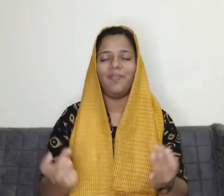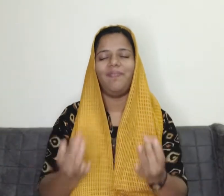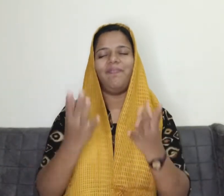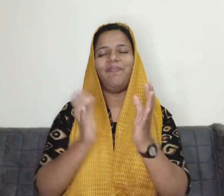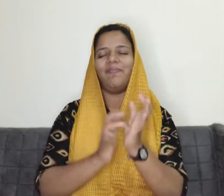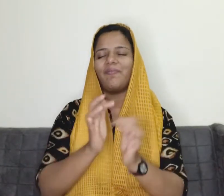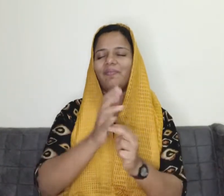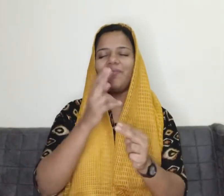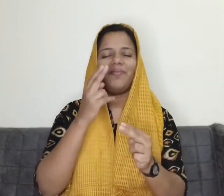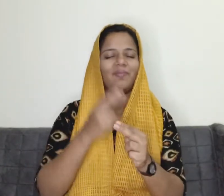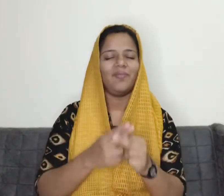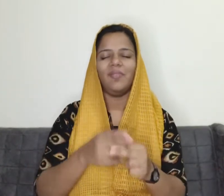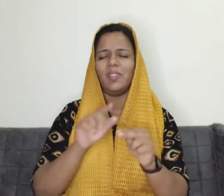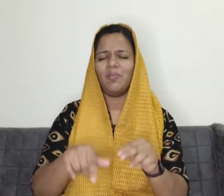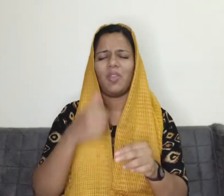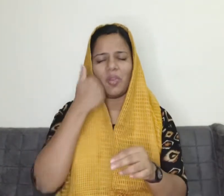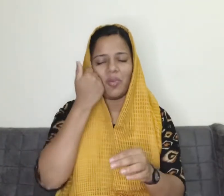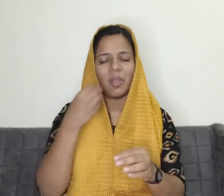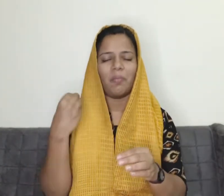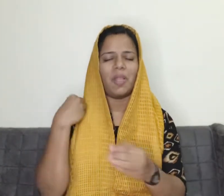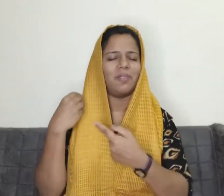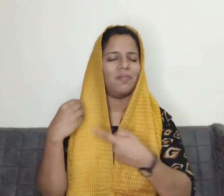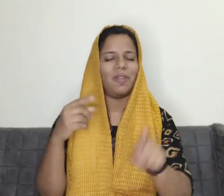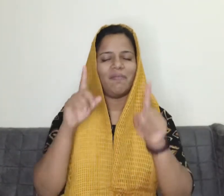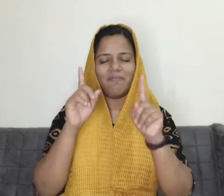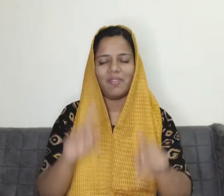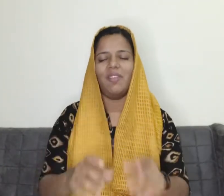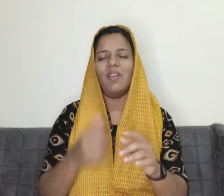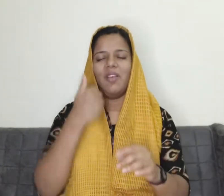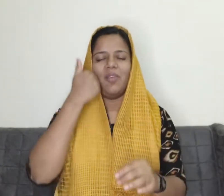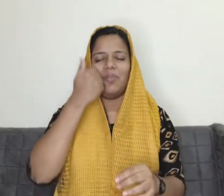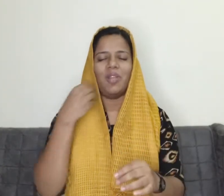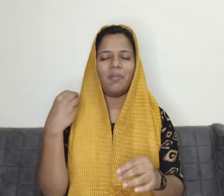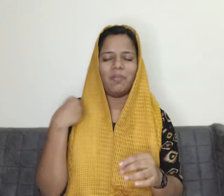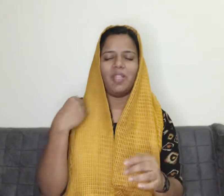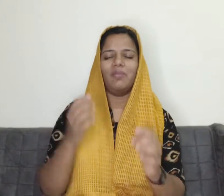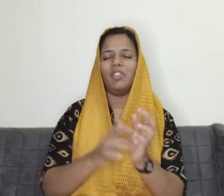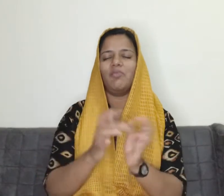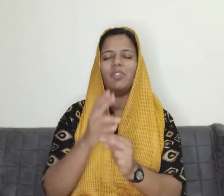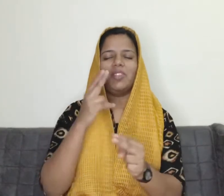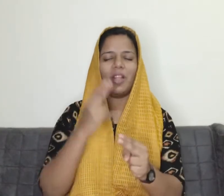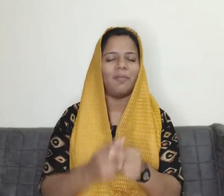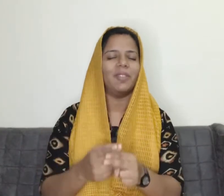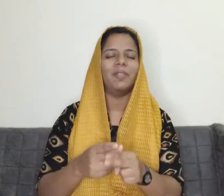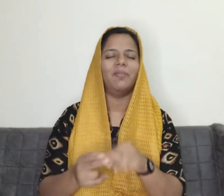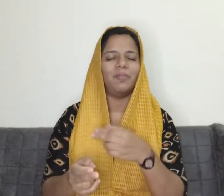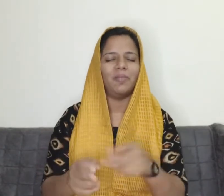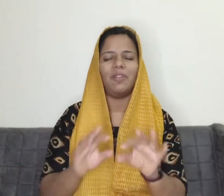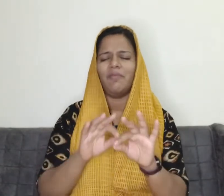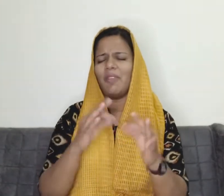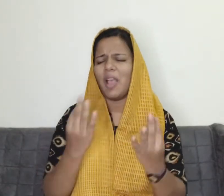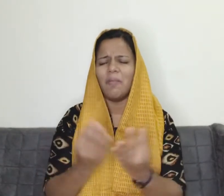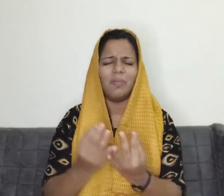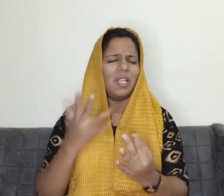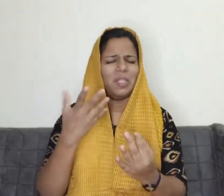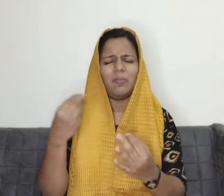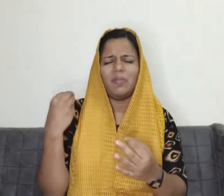യേശു ക്രിസ്തുവിൻ്റെ നാമത്തിൽ രോഗബന്ധനങ്ങൾ അഴിഞ്ഞു മാറട്ടെ. രോഗത്തിൻ്റെ കെടുതികൾ വിട്ടുമാറട്ടെ. യേശുവിൻ്റെ നാമത്തിൽ കുടുംബങ്ങൾക്കകത്തു നിന്ന്,